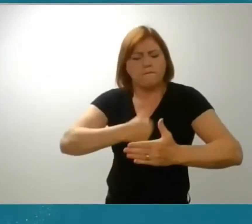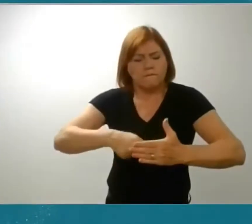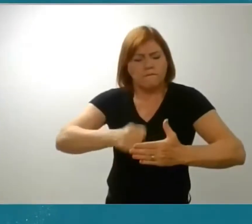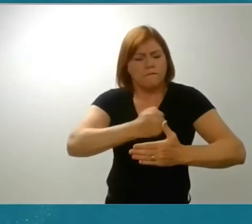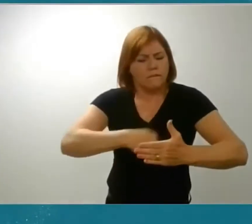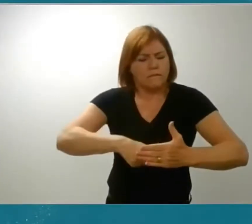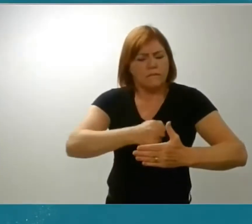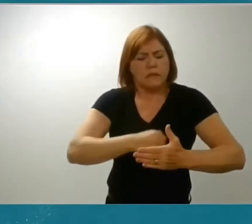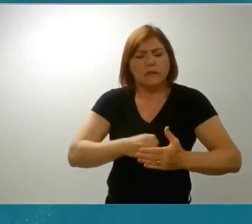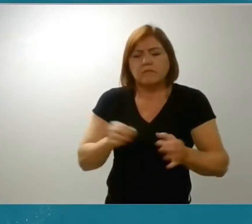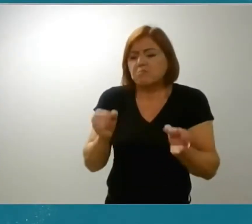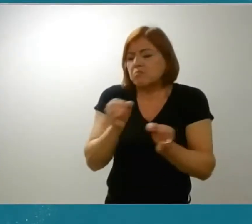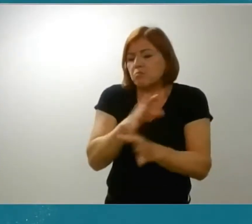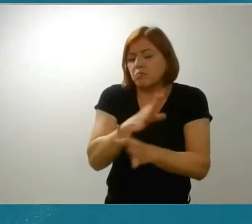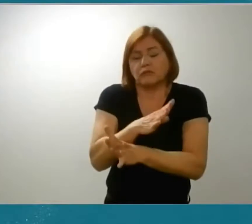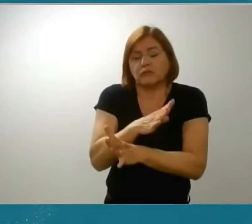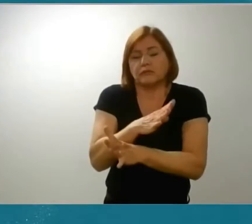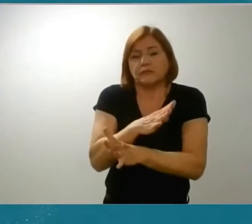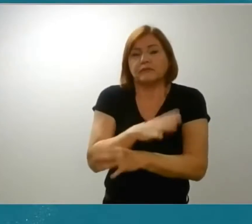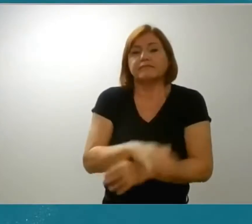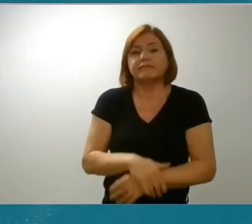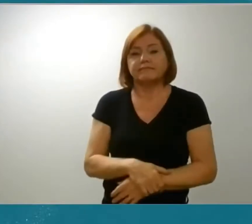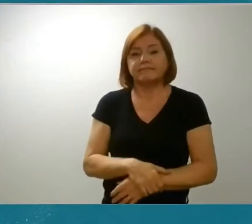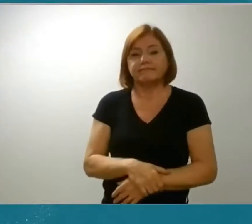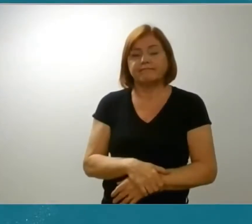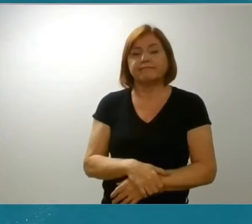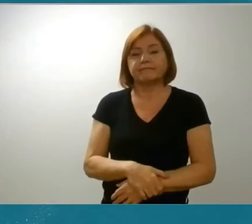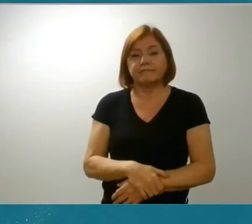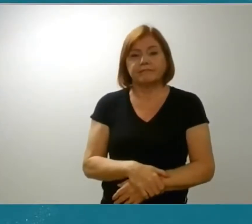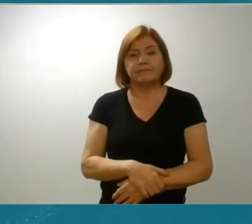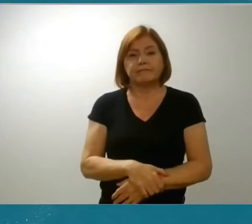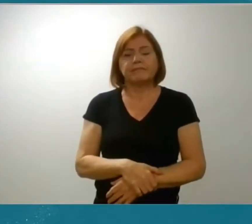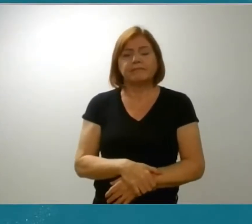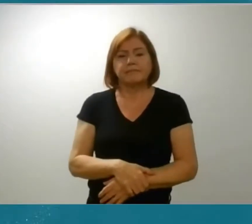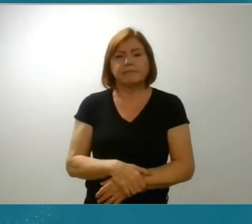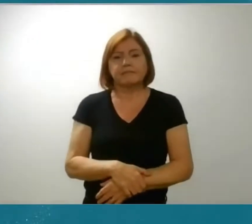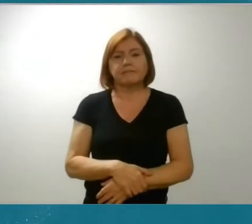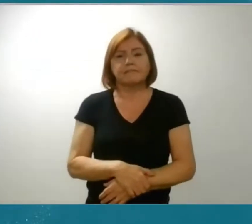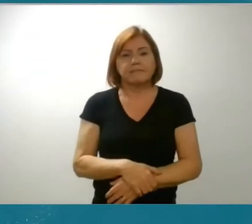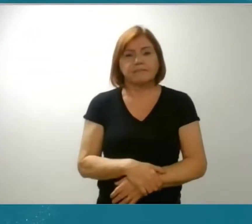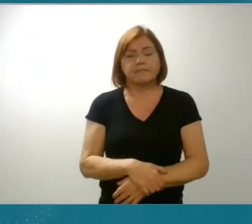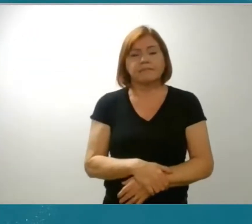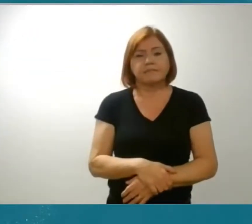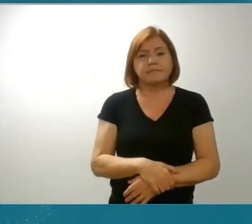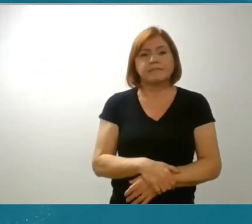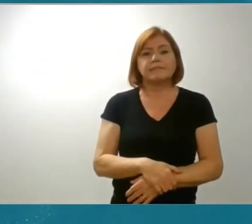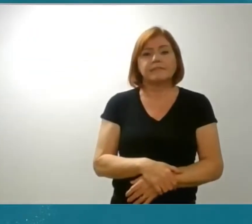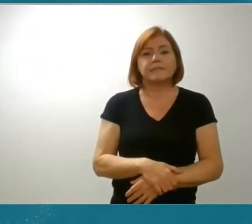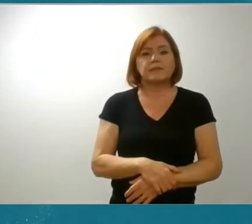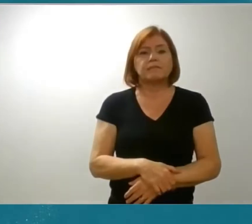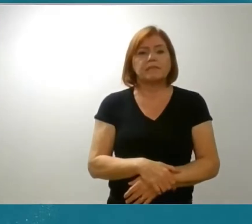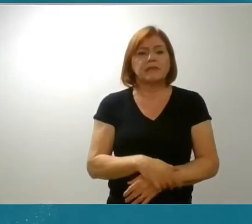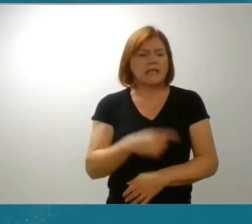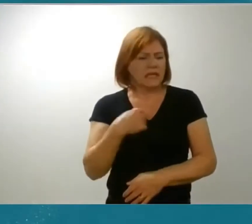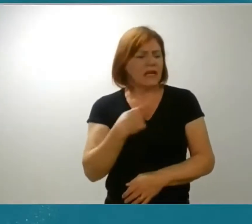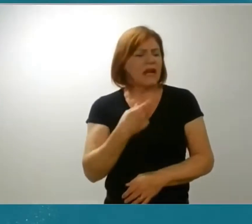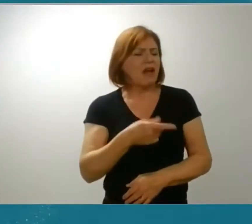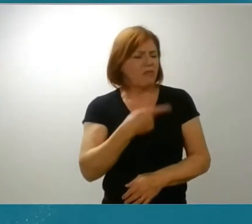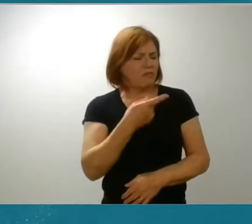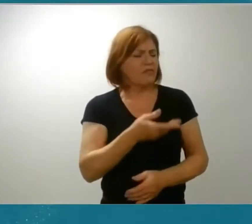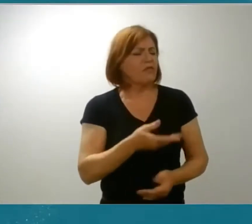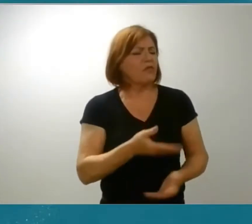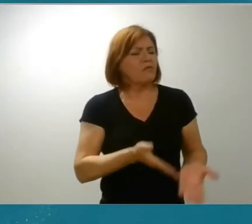Irmãos, de um lado, eu quero já vocês irem pensando. De um lado, eu estou elogiando as mulheres. Mas, por outro lado, eu quero dizer